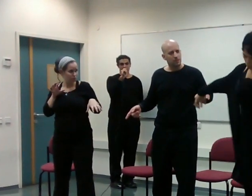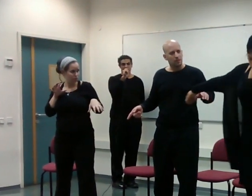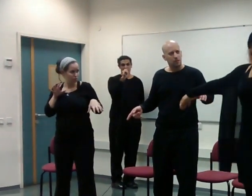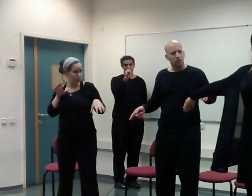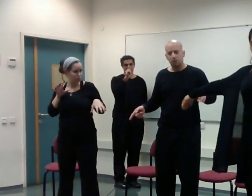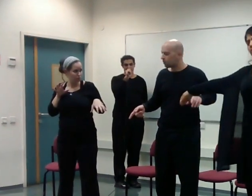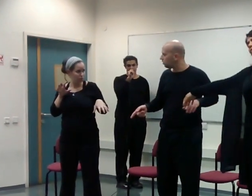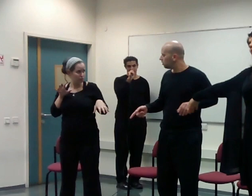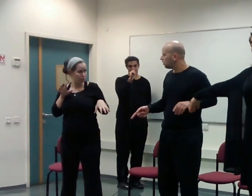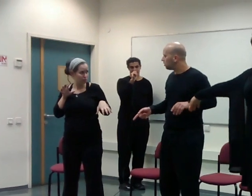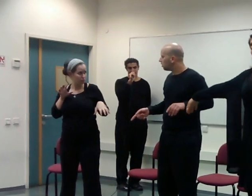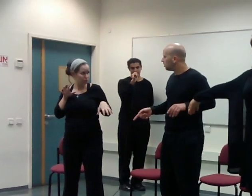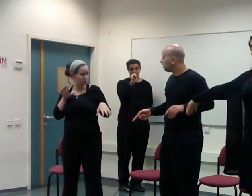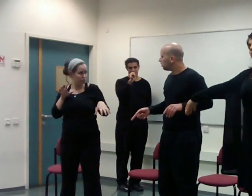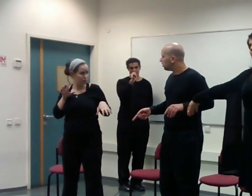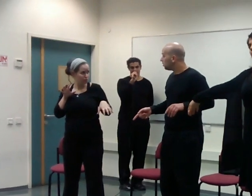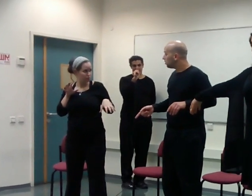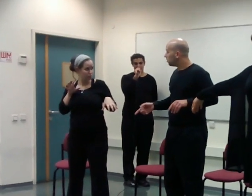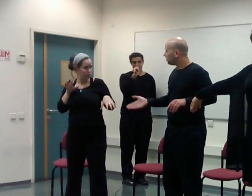למי תעזרי?